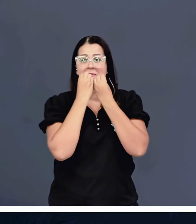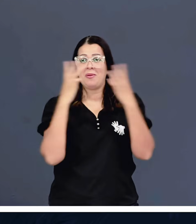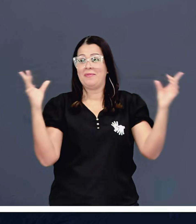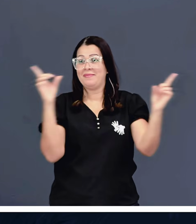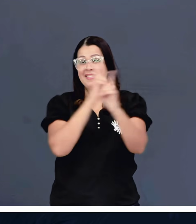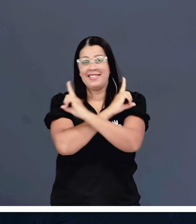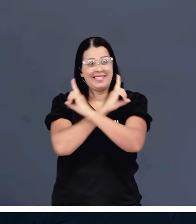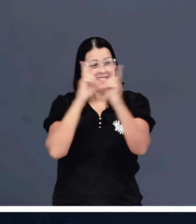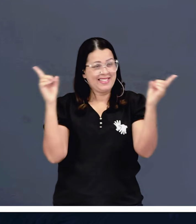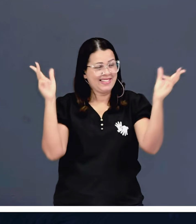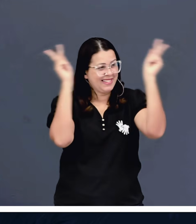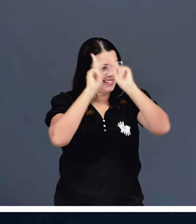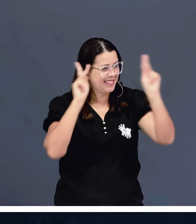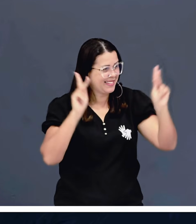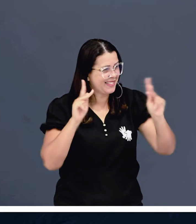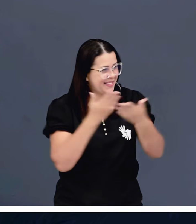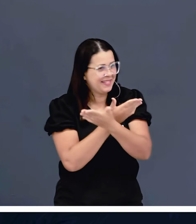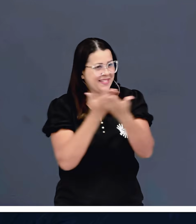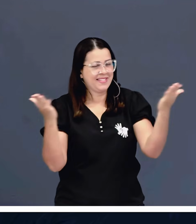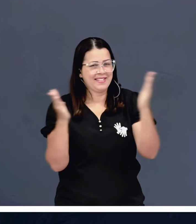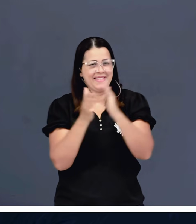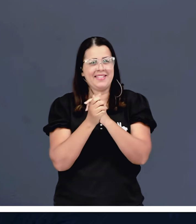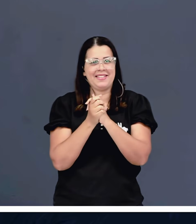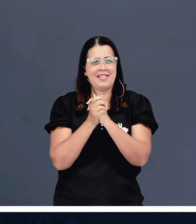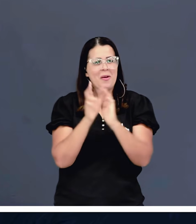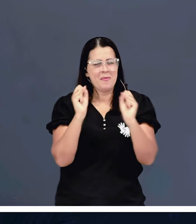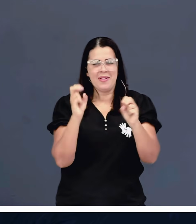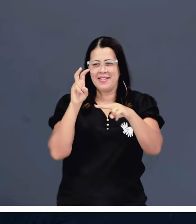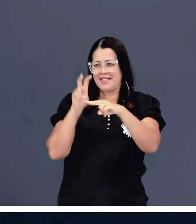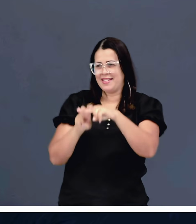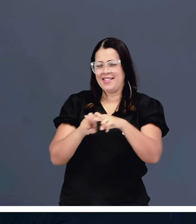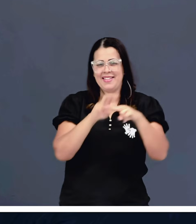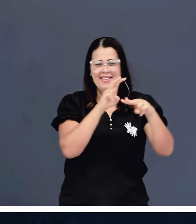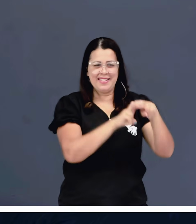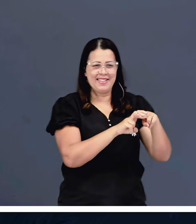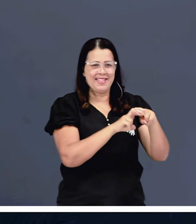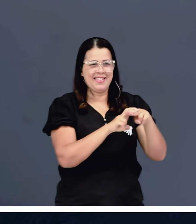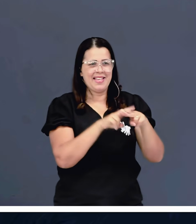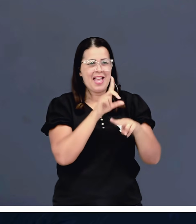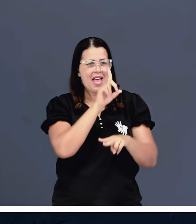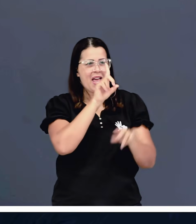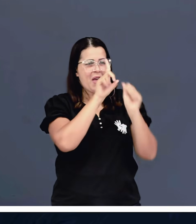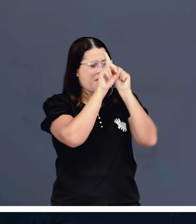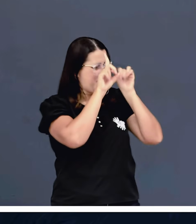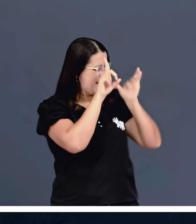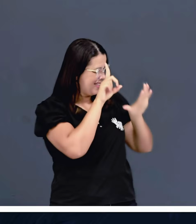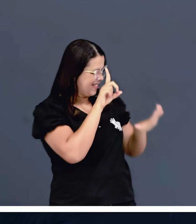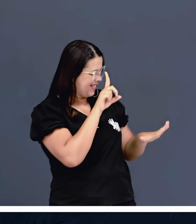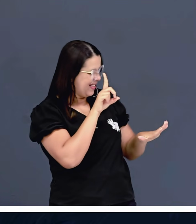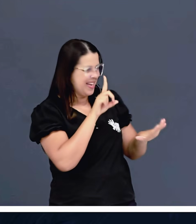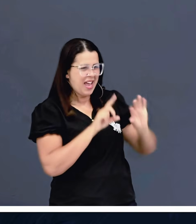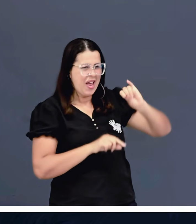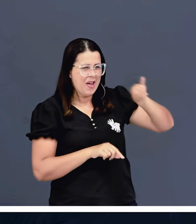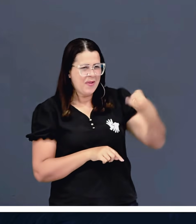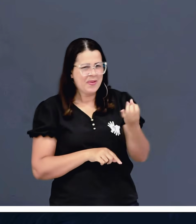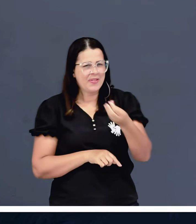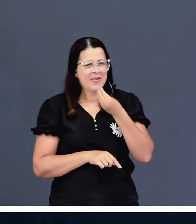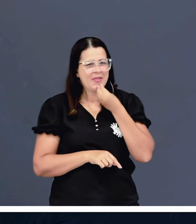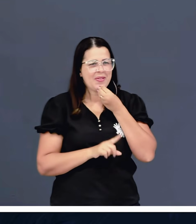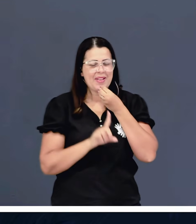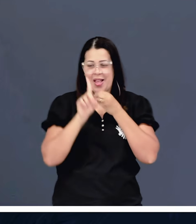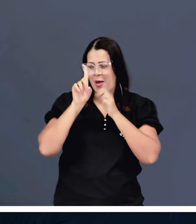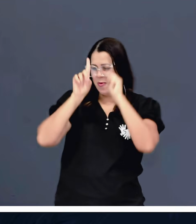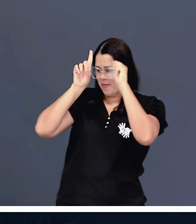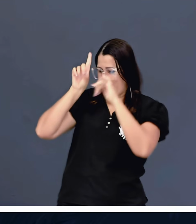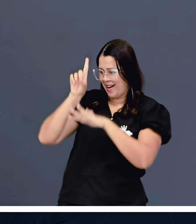dia. Paz seja com todos. Sente-se no seu lugar, por favor. Abençoa quem está perto de você. Aproveite essa oportunidade de